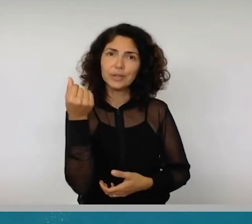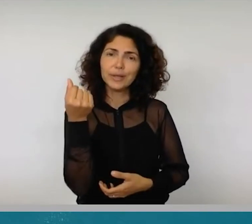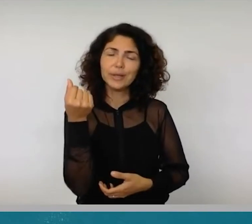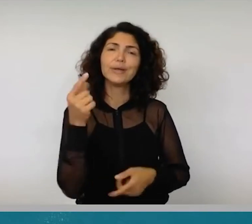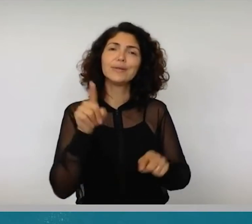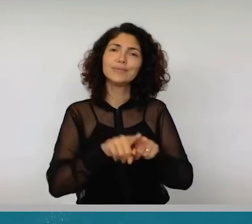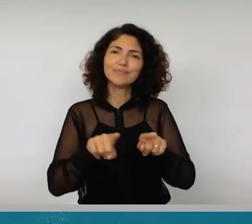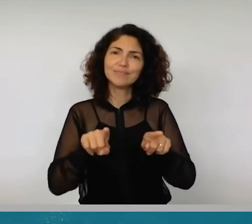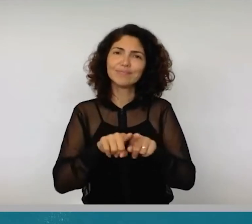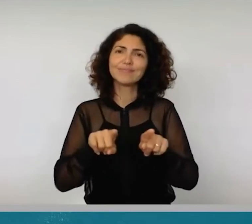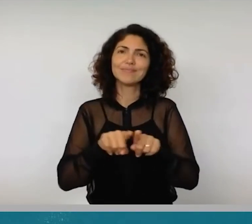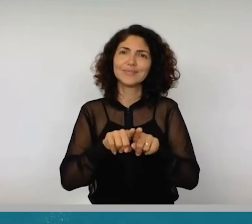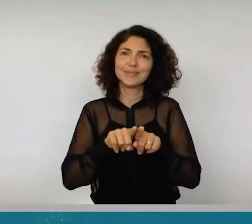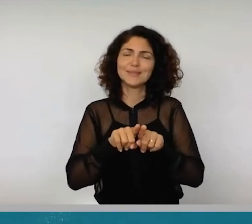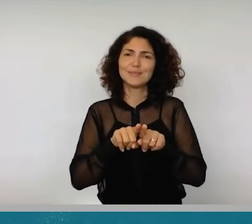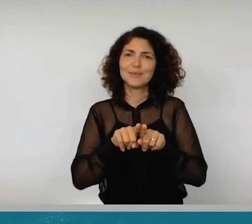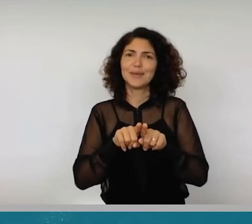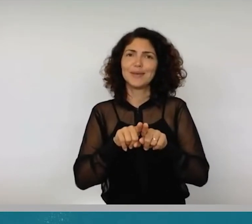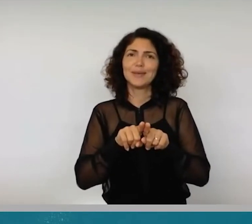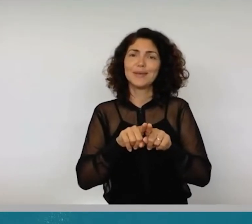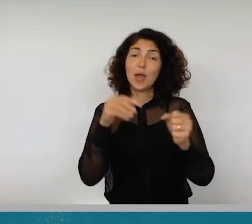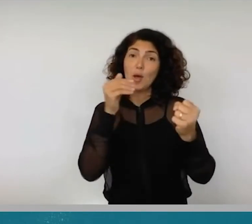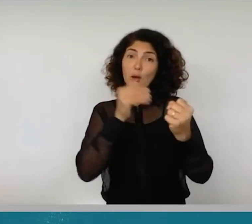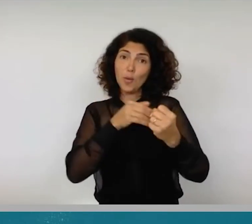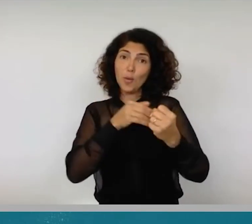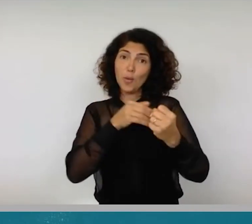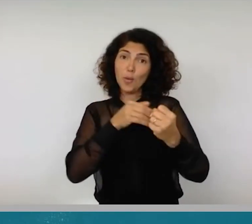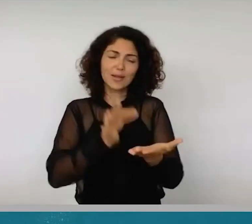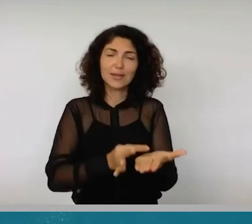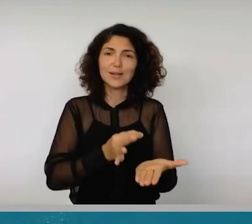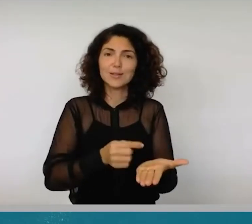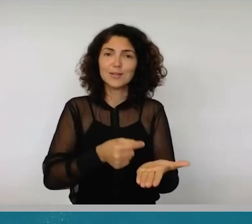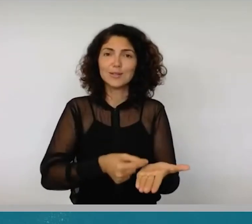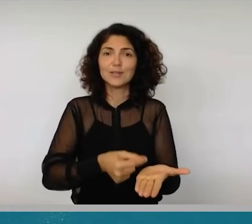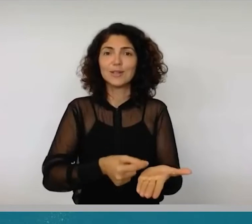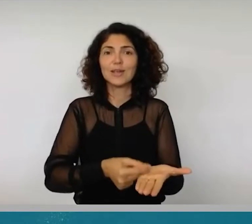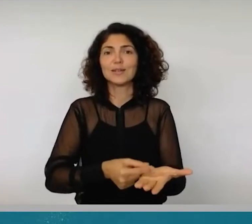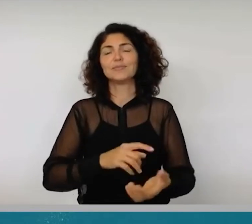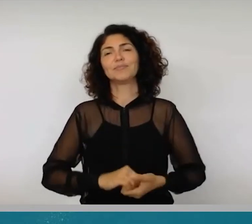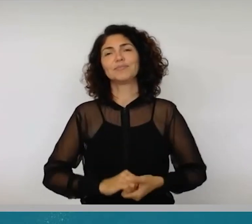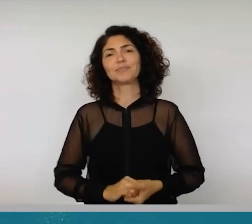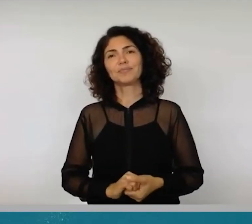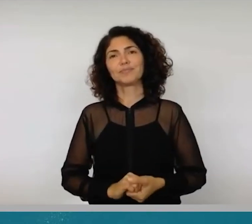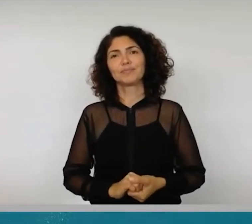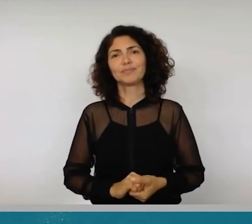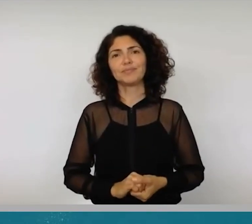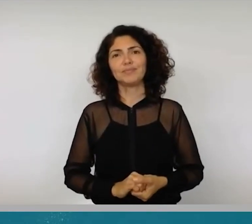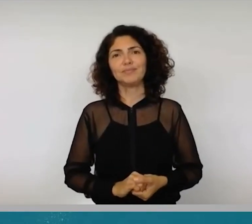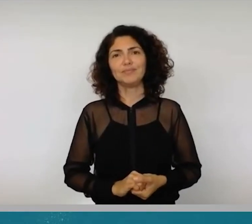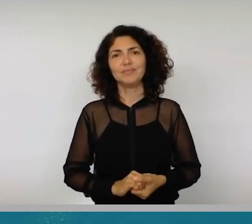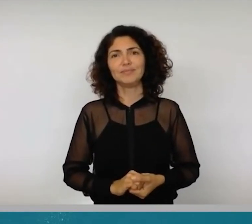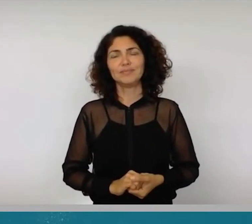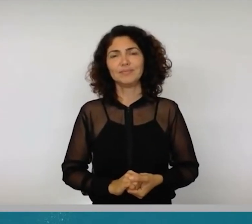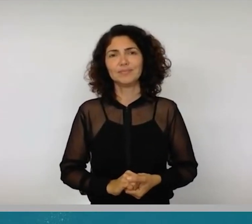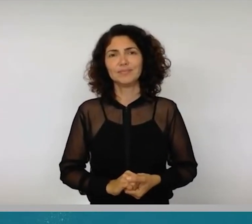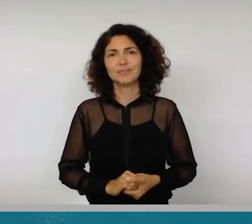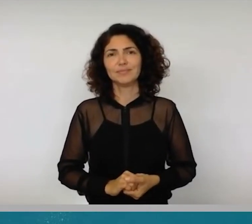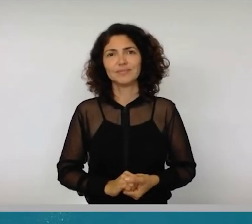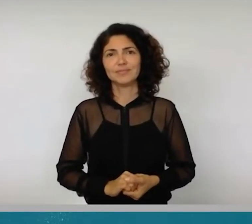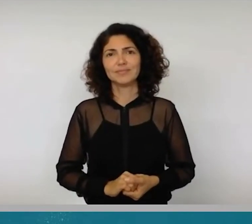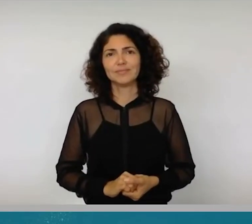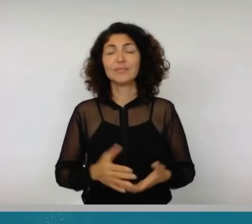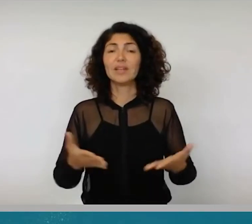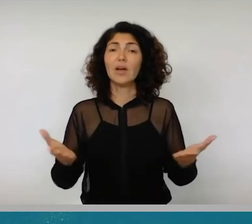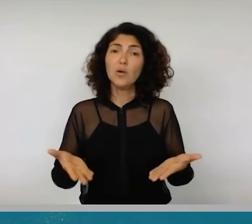possibilidade do homem acumular riquezas. Porque com dinheiro posso trocar isso. E hoje, mais ainda, né? Nós temos não